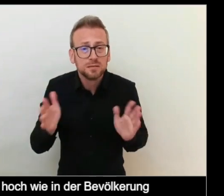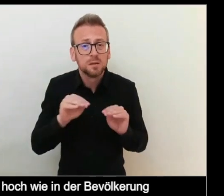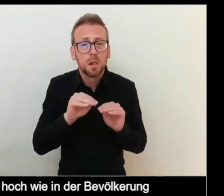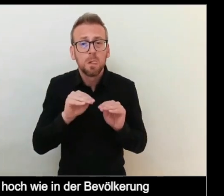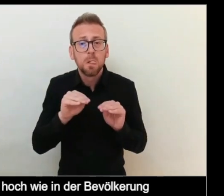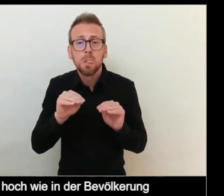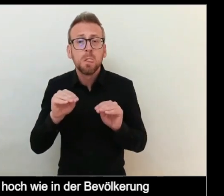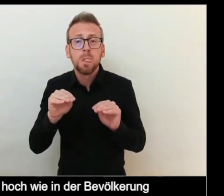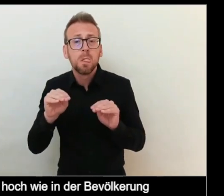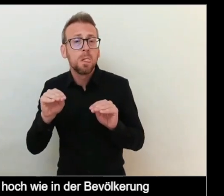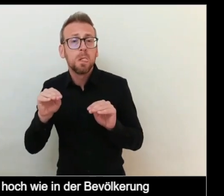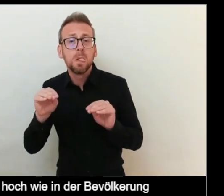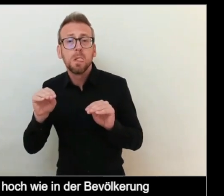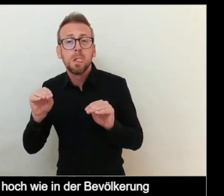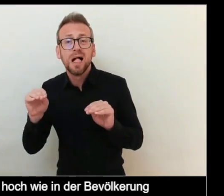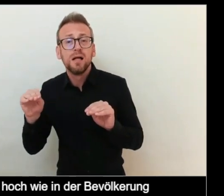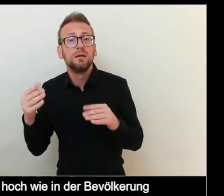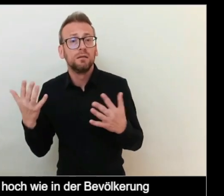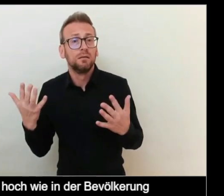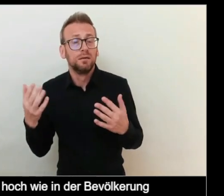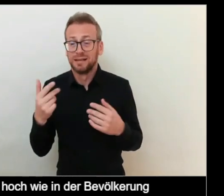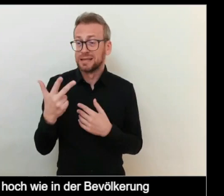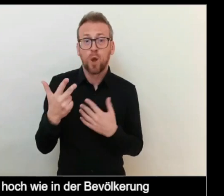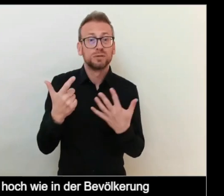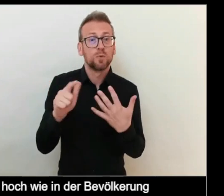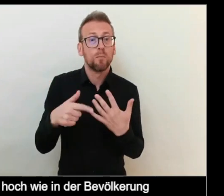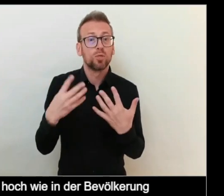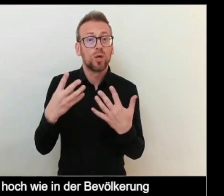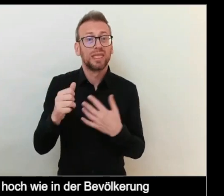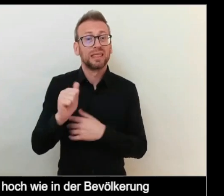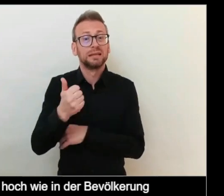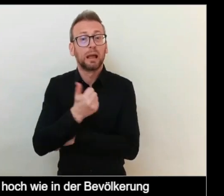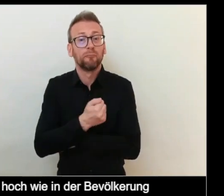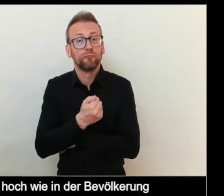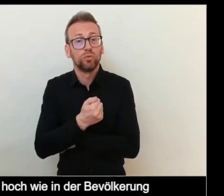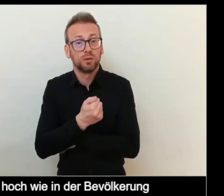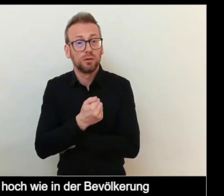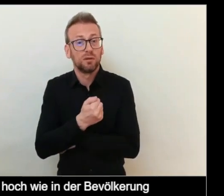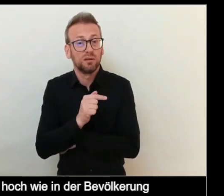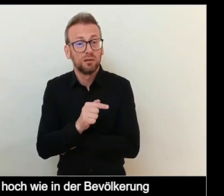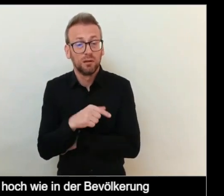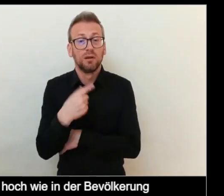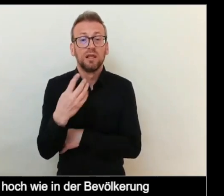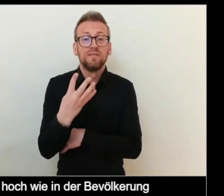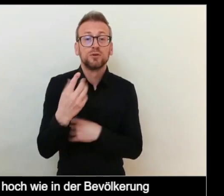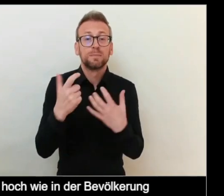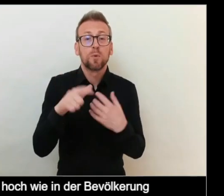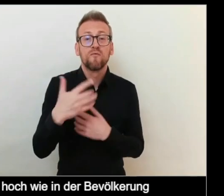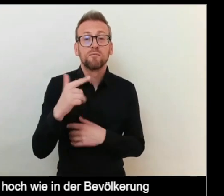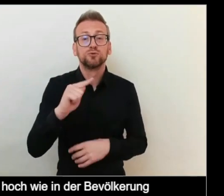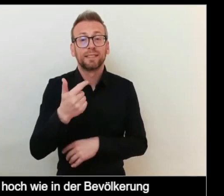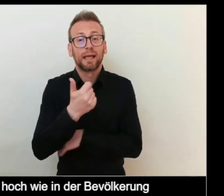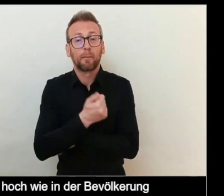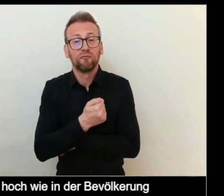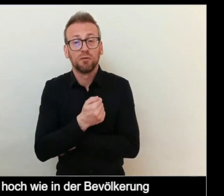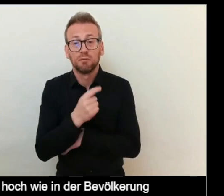wollten, ist hinter den Erwartungen deutlich zurückgeblieben, also auch dort nur ganz geringe Verimpfung. Also Fazit,